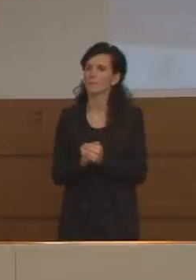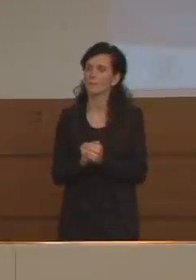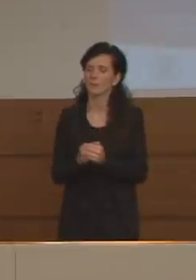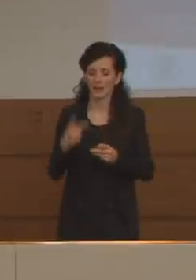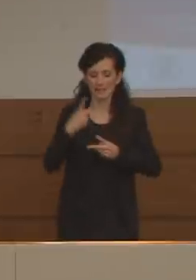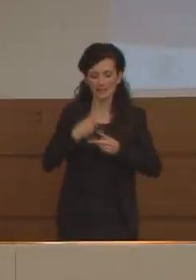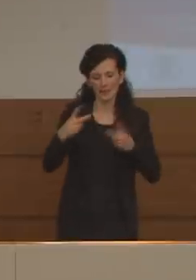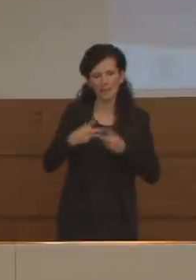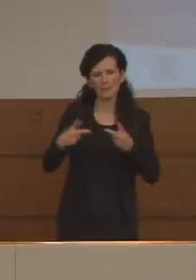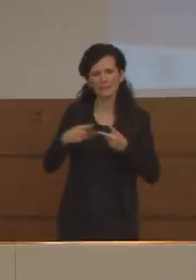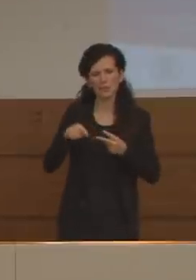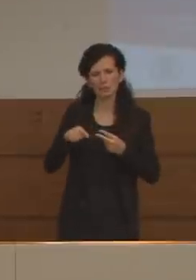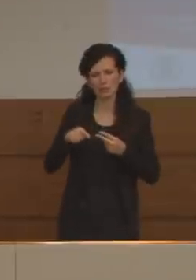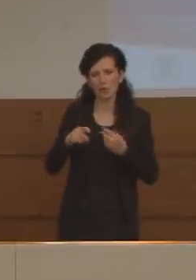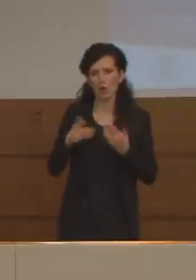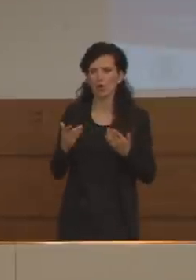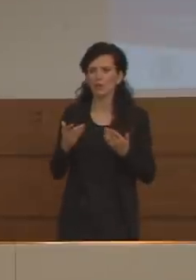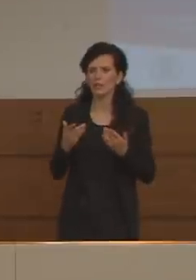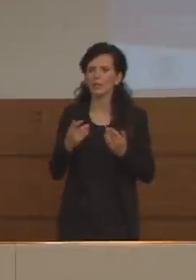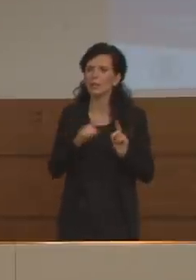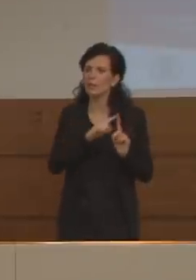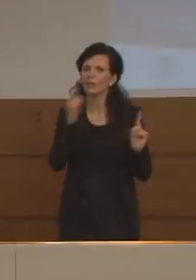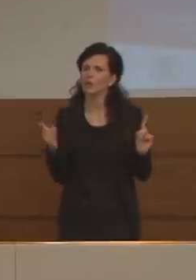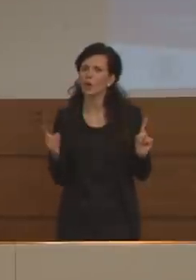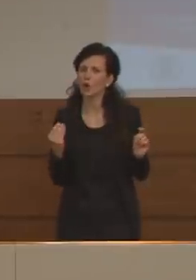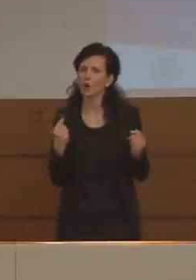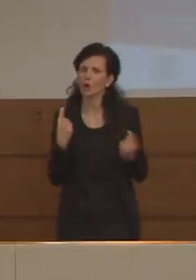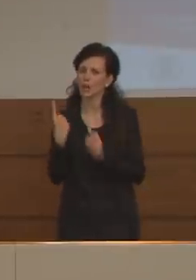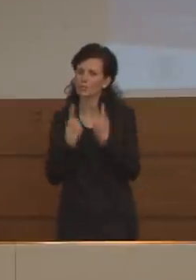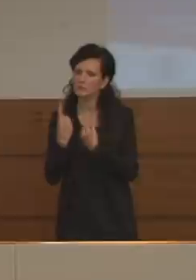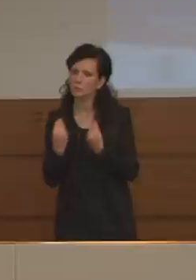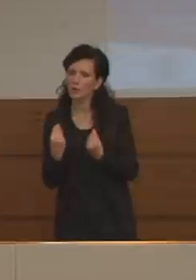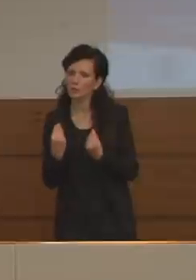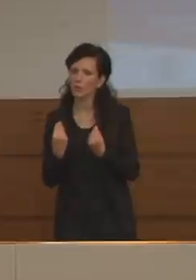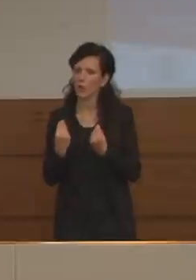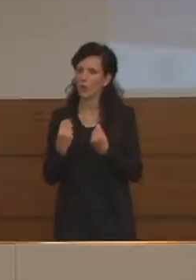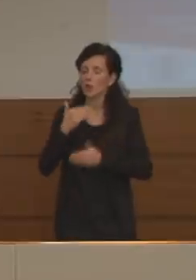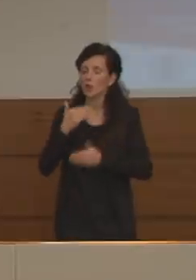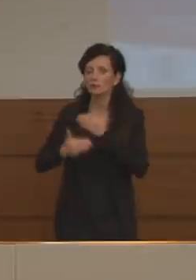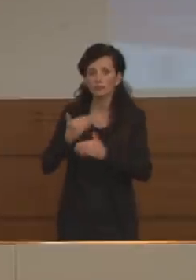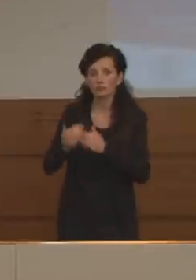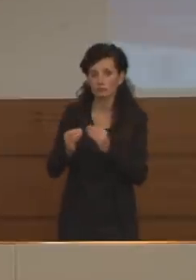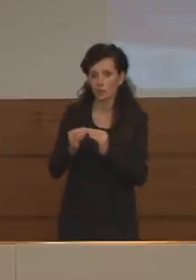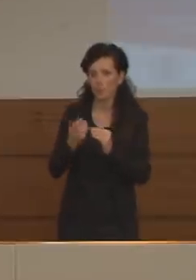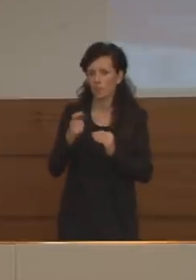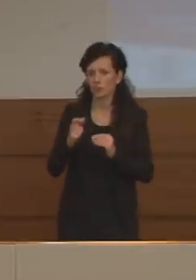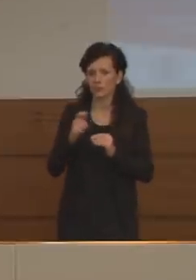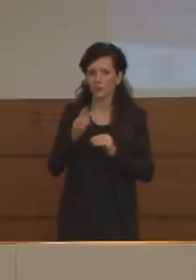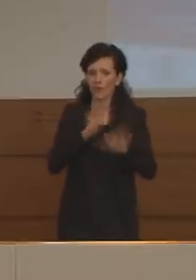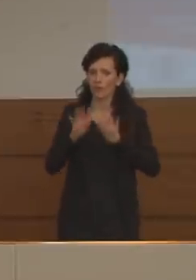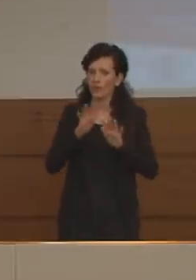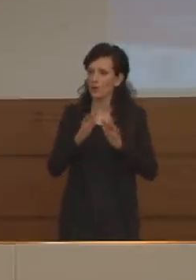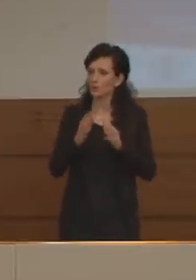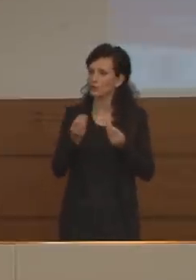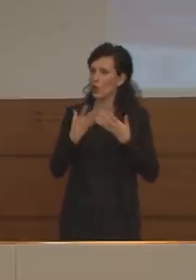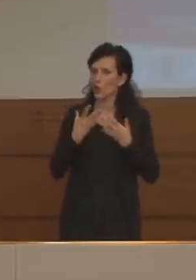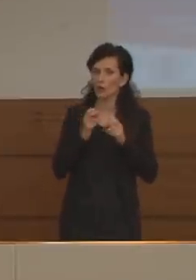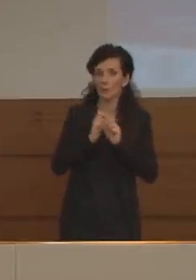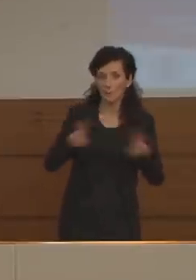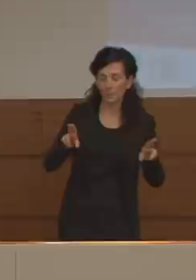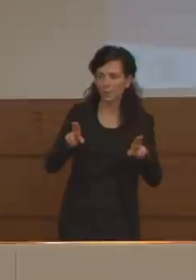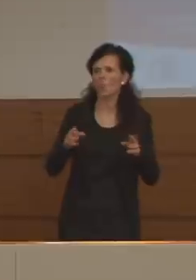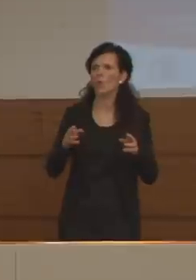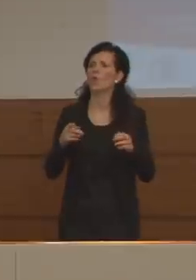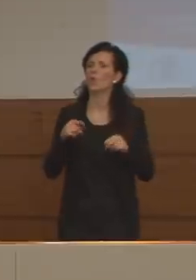sperimentazioni che non abbiamo più saputo notizie sono le sperimentazione delle nuove cure e è possibile che anche queste nuove